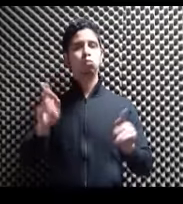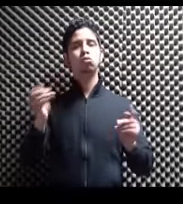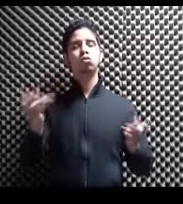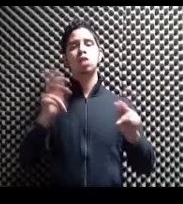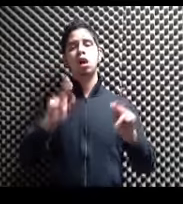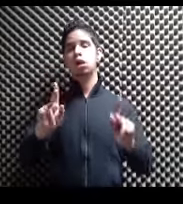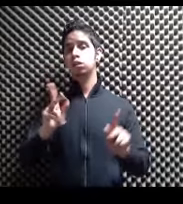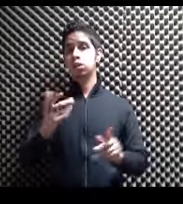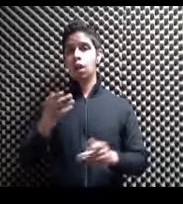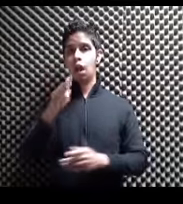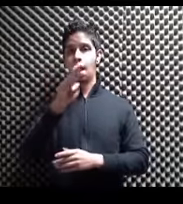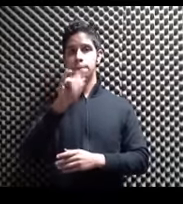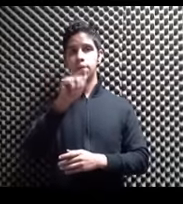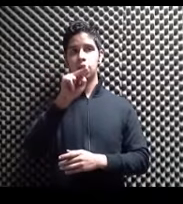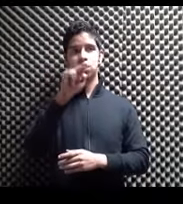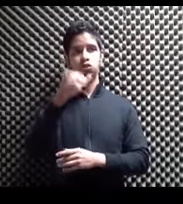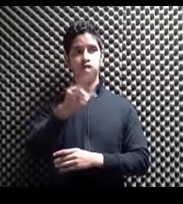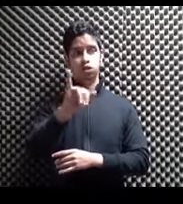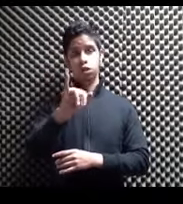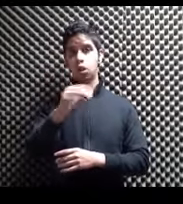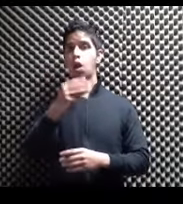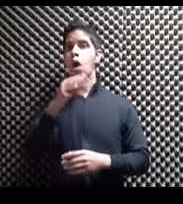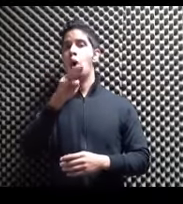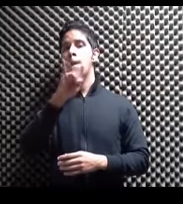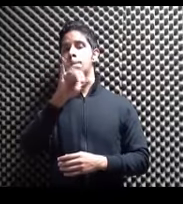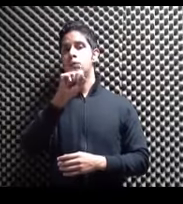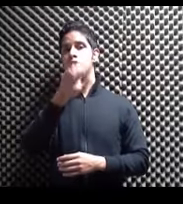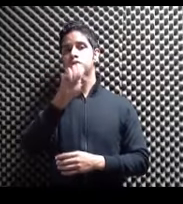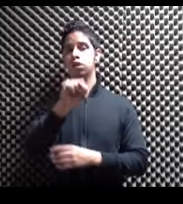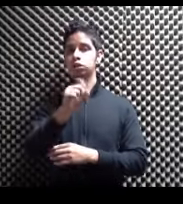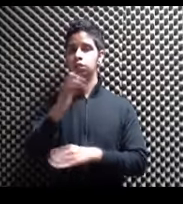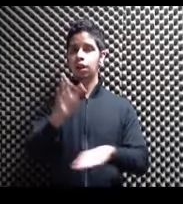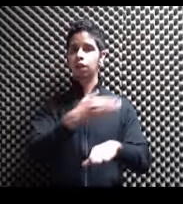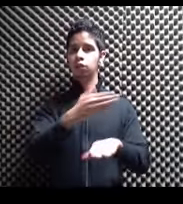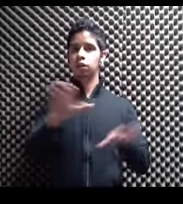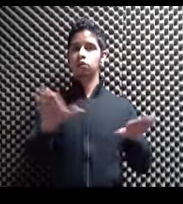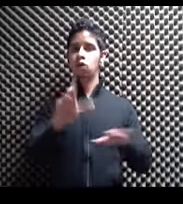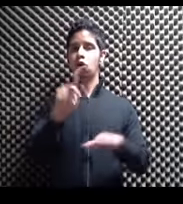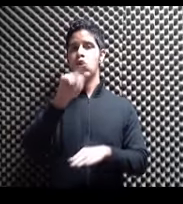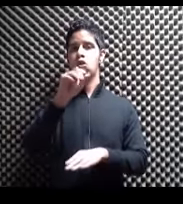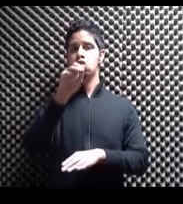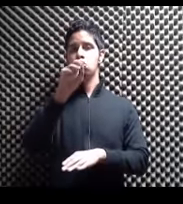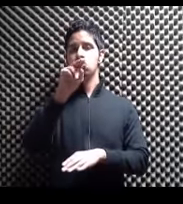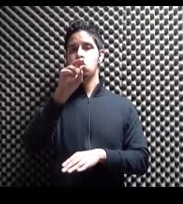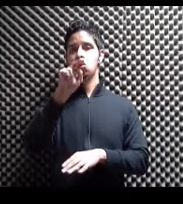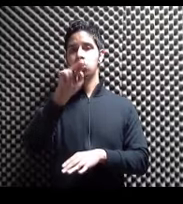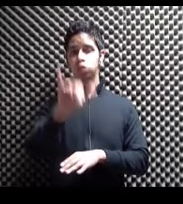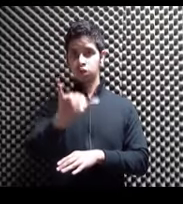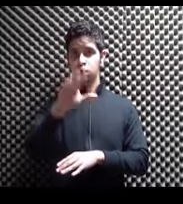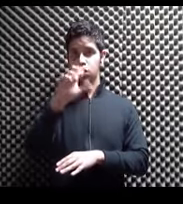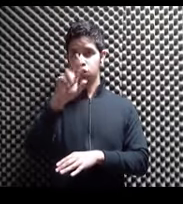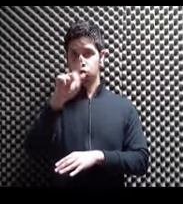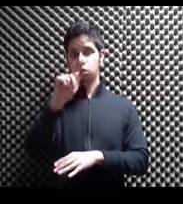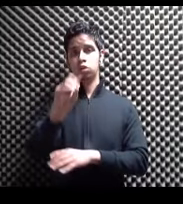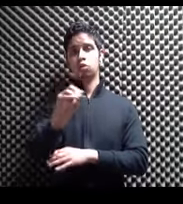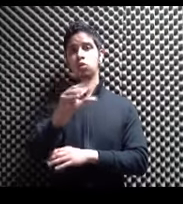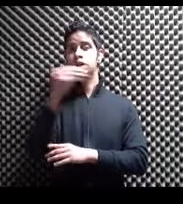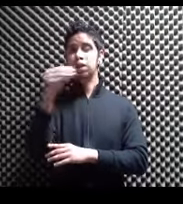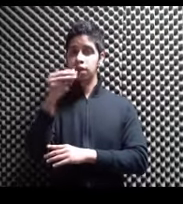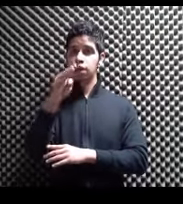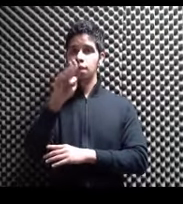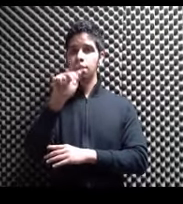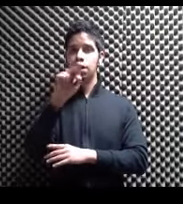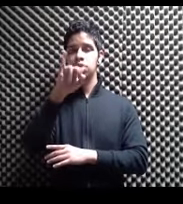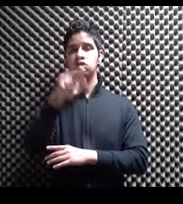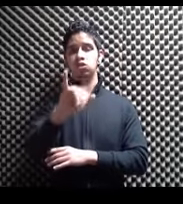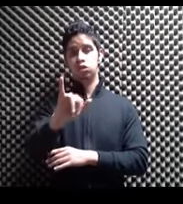el manatí, de las canciones que hizo Tony Croato. Y del mismo modo, Benji. Tenemos fotos en los archivos de la